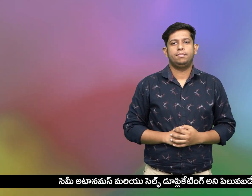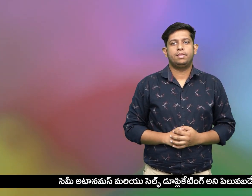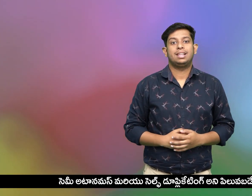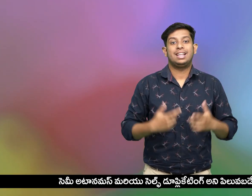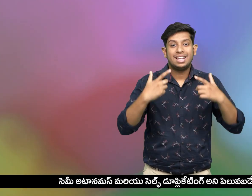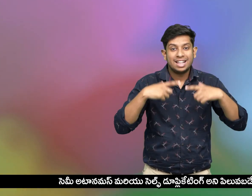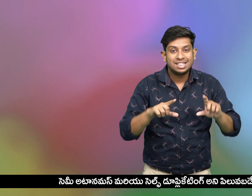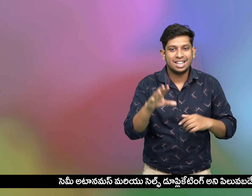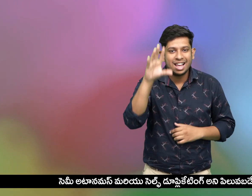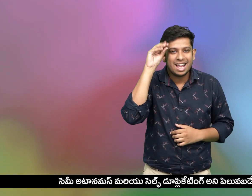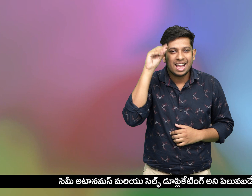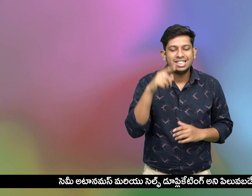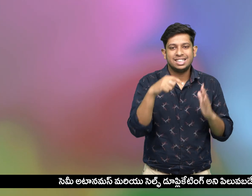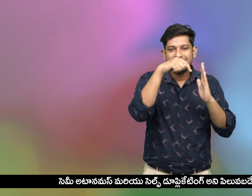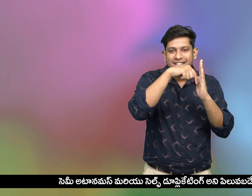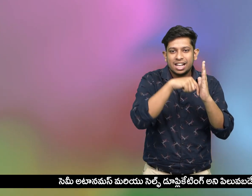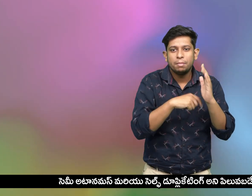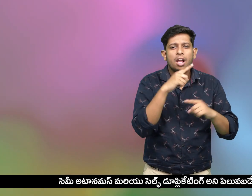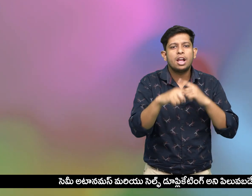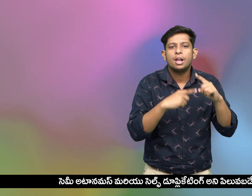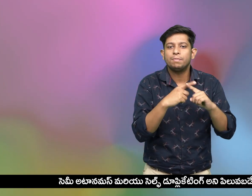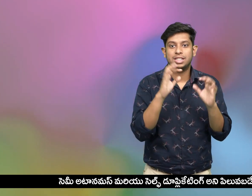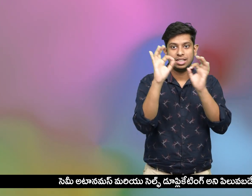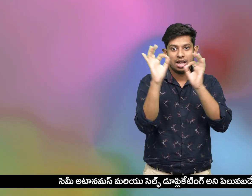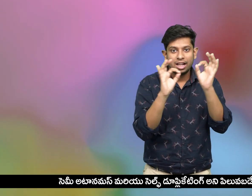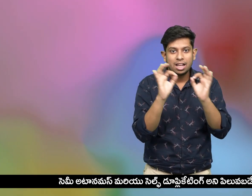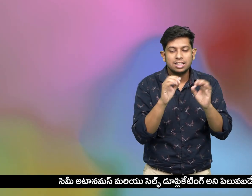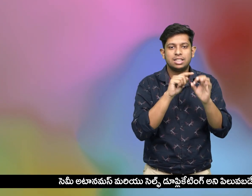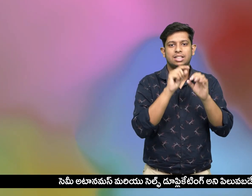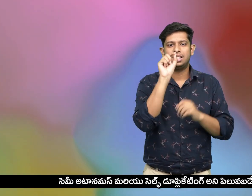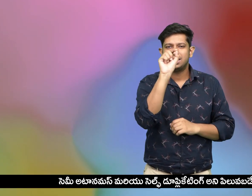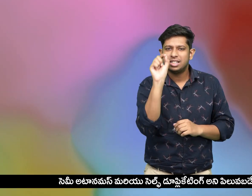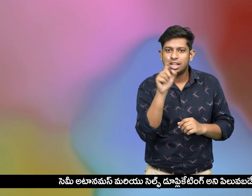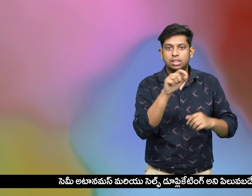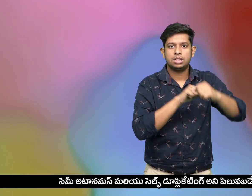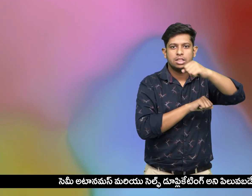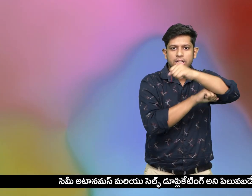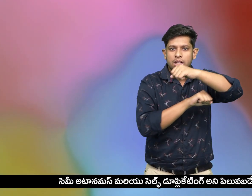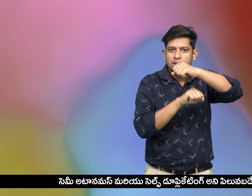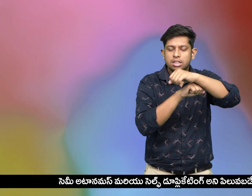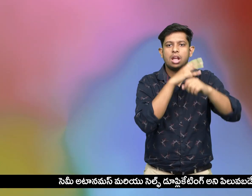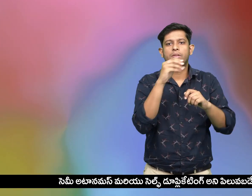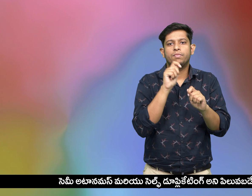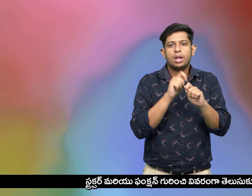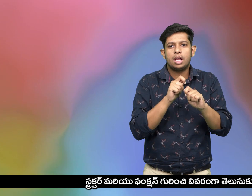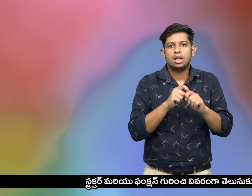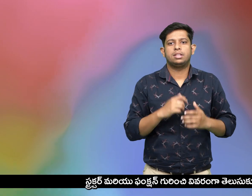సెమీ అటానమస్ మరియు సెల్ఫ్ డూప్లికేటింగ్ అని పిలువబడే సెల్ ఆర్గానిల్స్